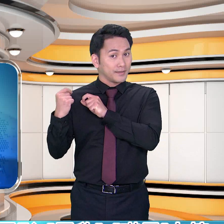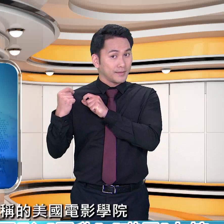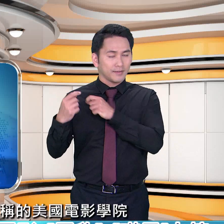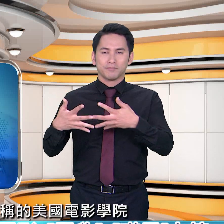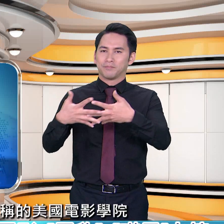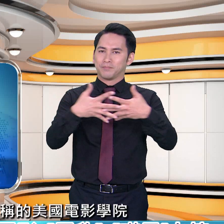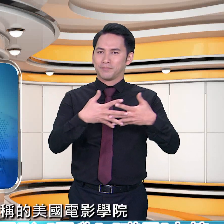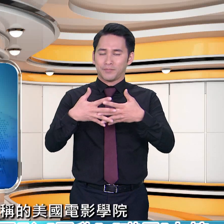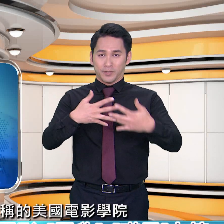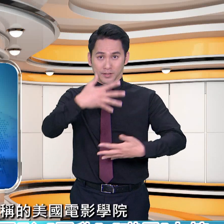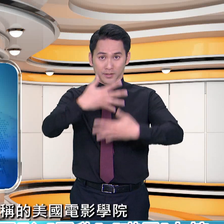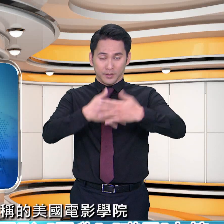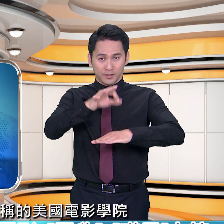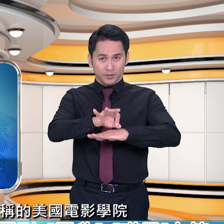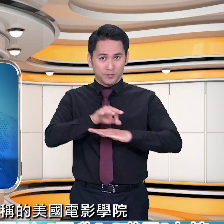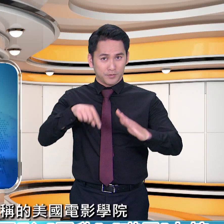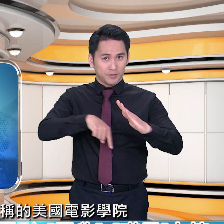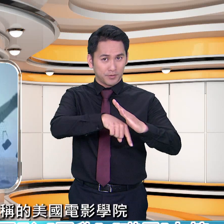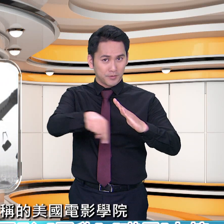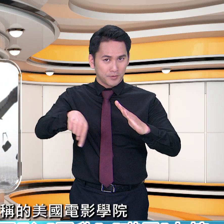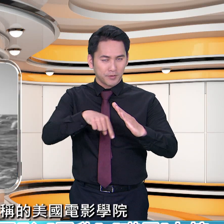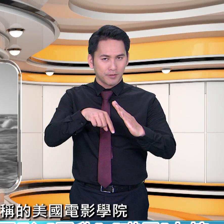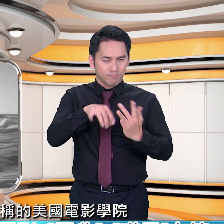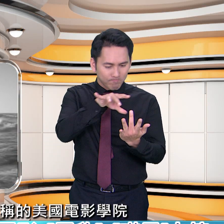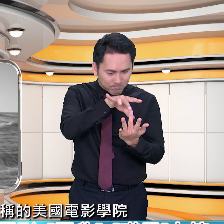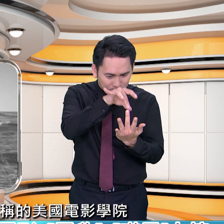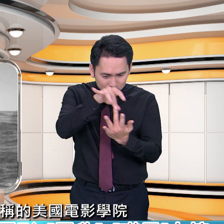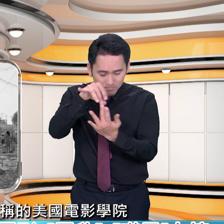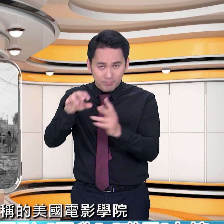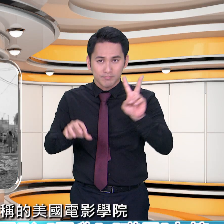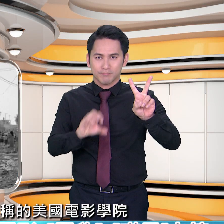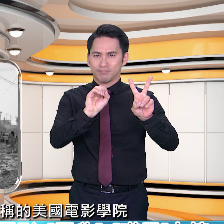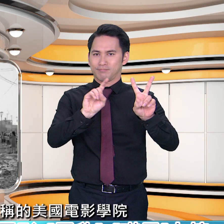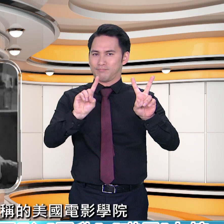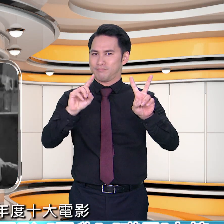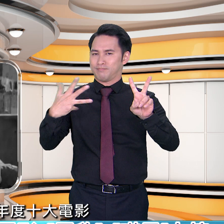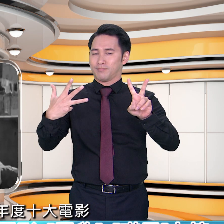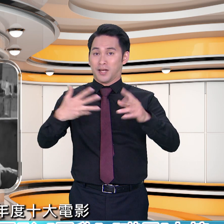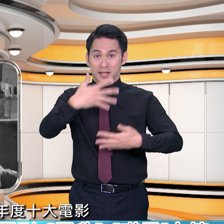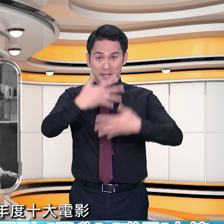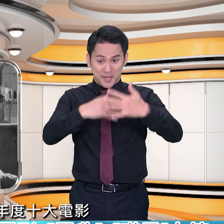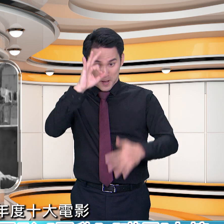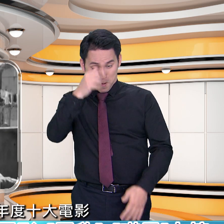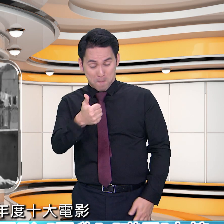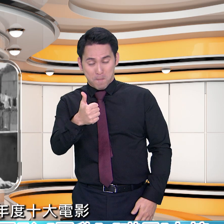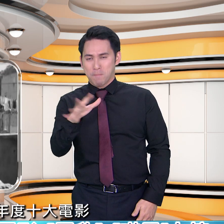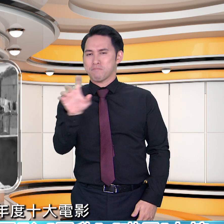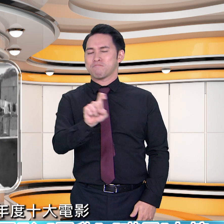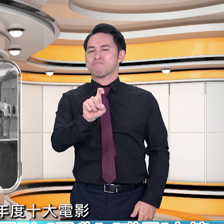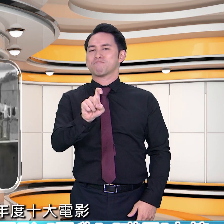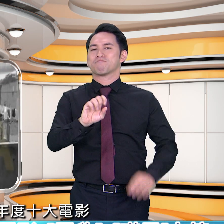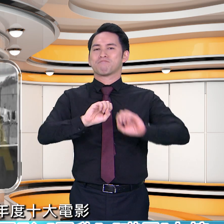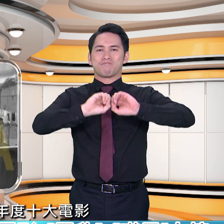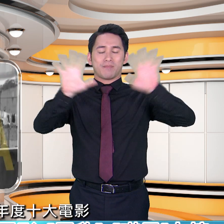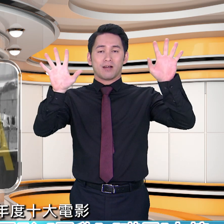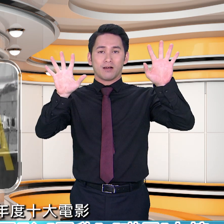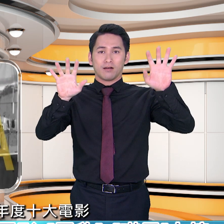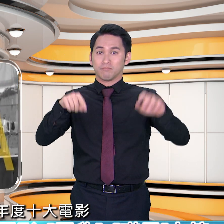有奥斯卡风向球之称的美国电影学院，在日前公布了2018年